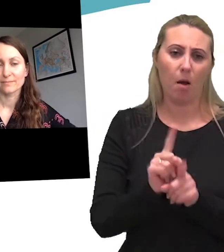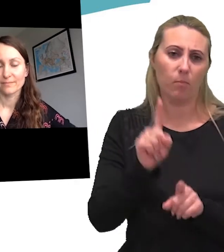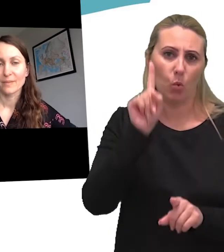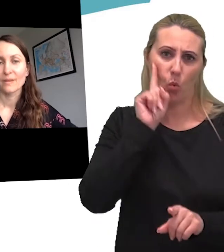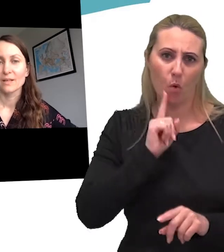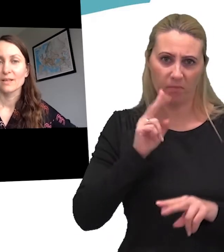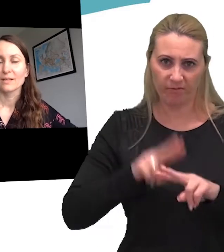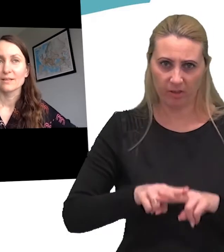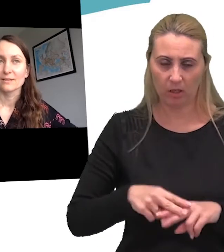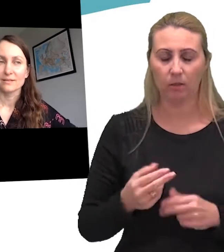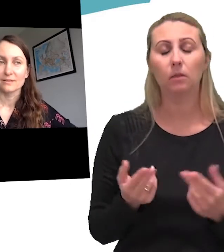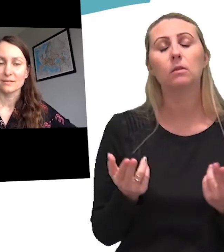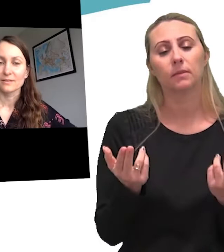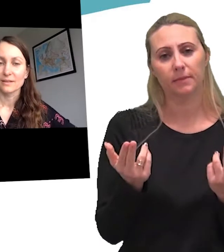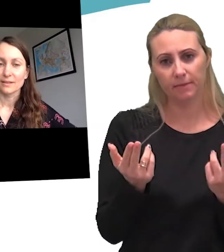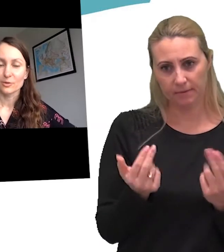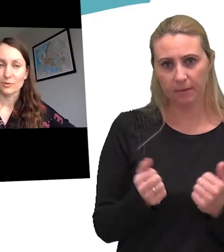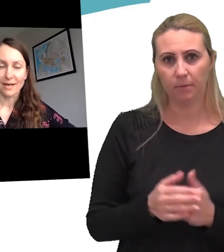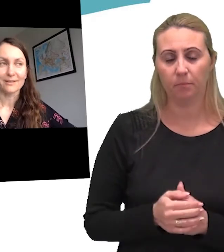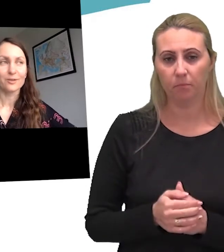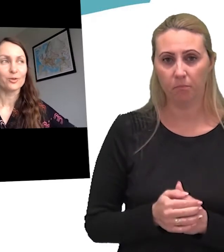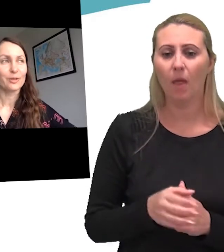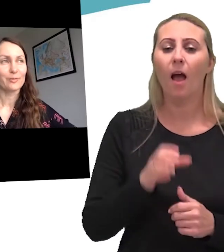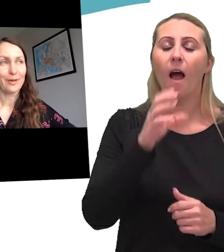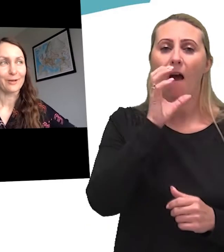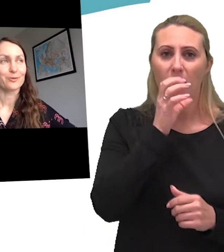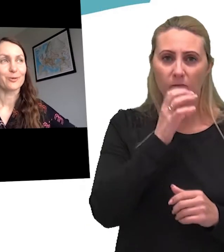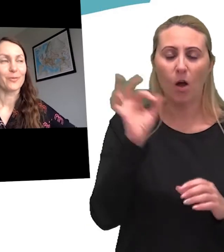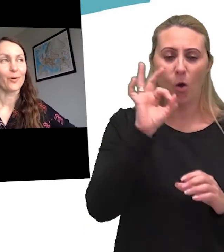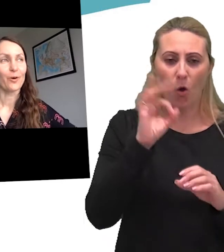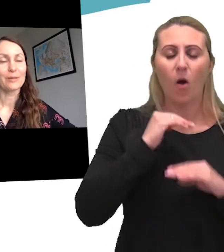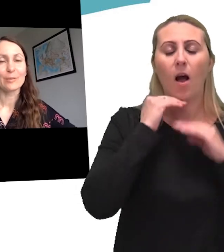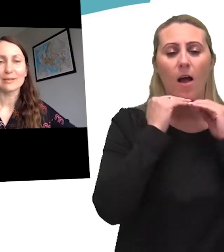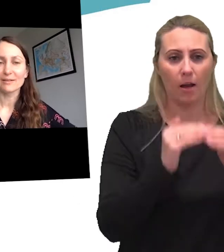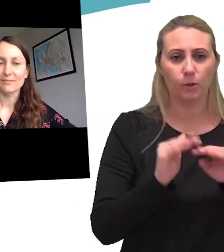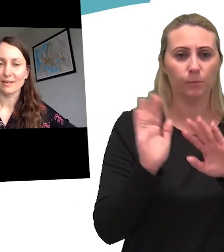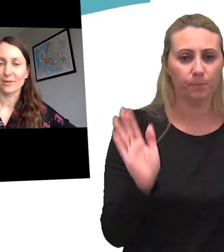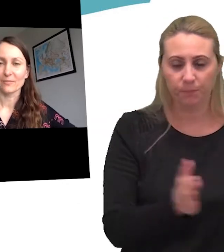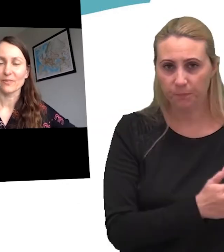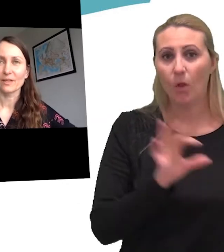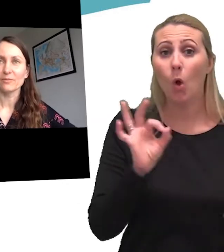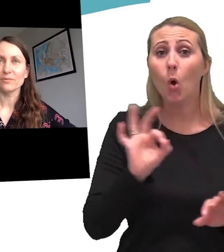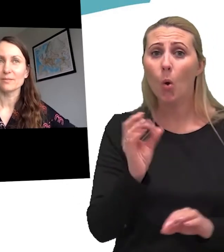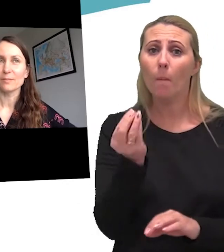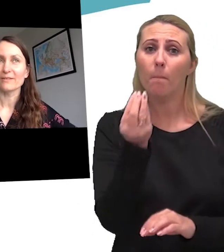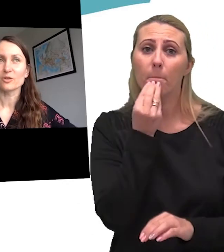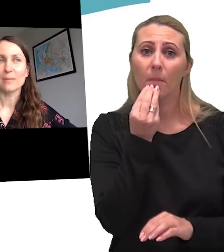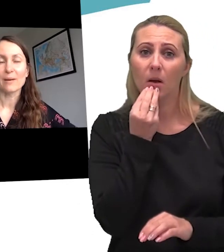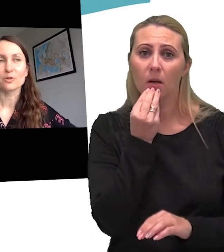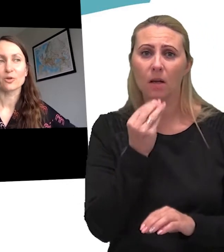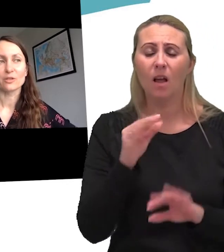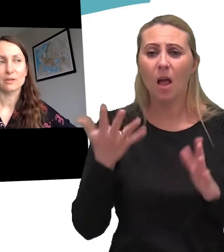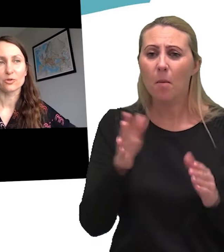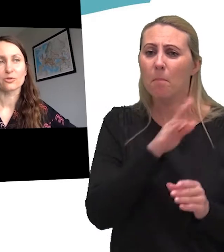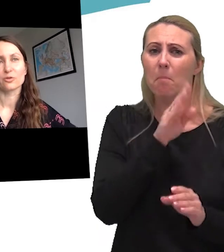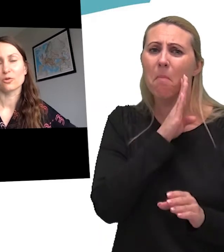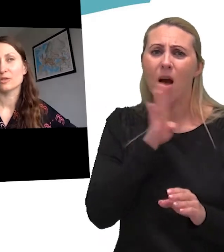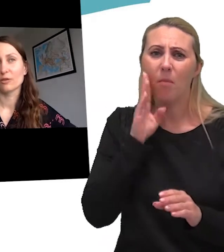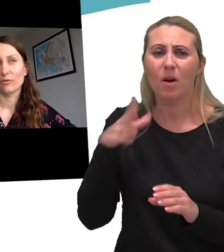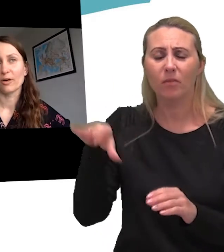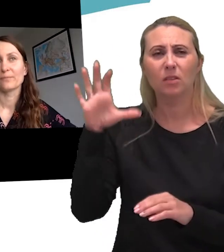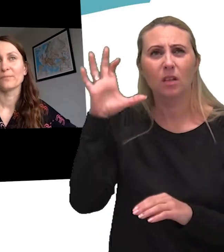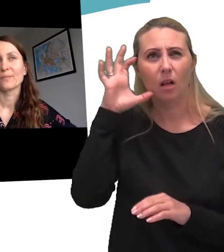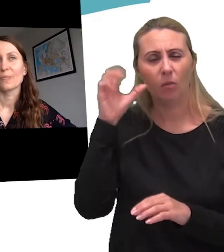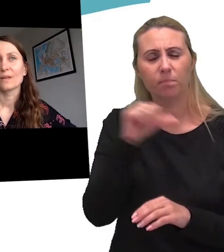patogu. Taip. Tai su vandeniu jau kaip ir aišku. O dabar dėl valgio. Kaip, vat, pavyzdžiui, mamos, kurios klausos ir